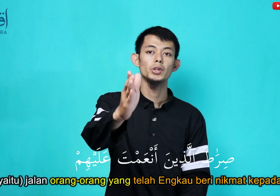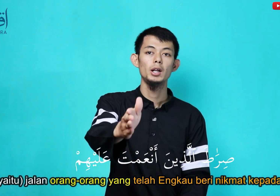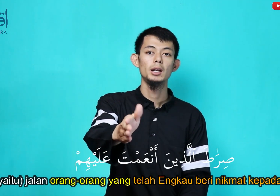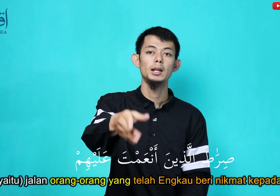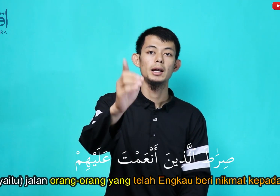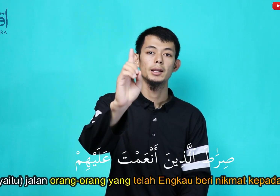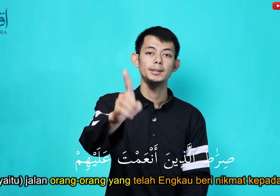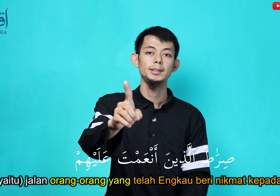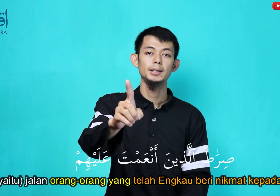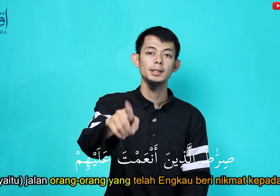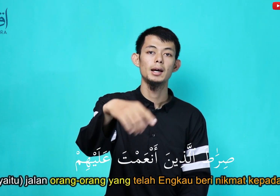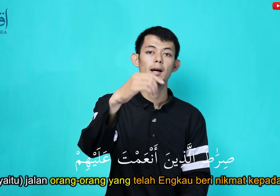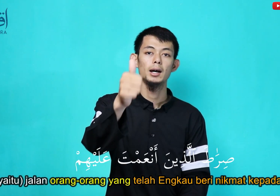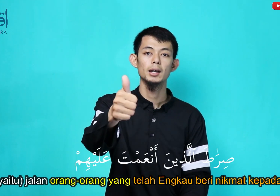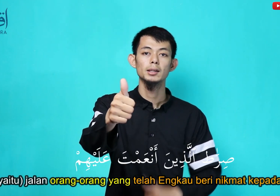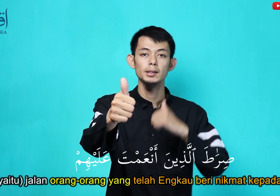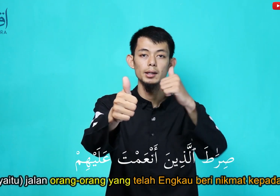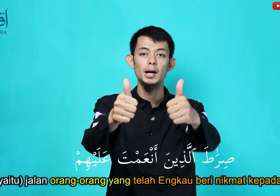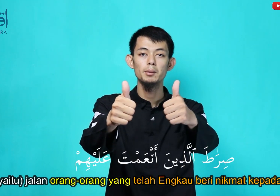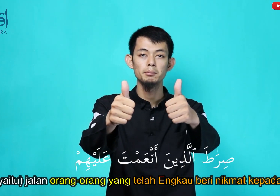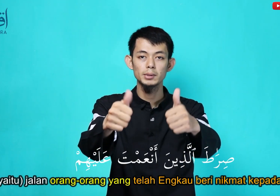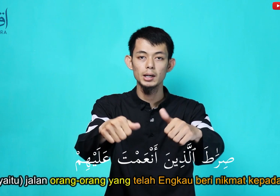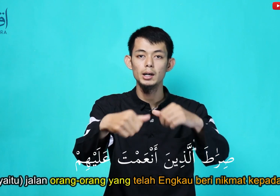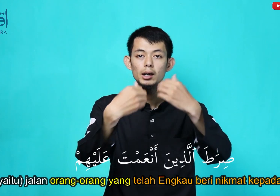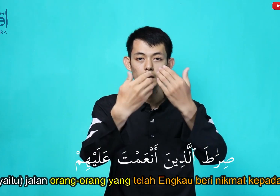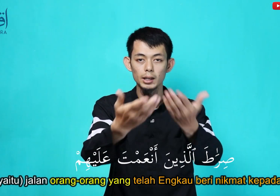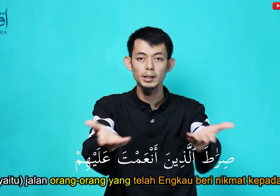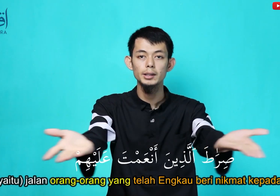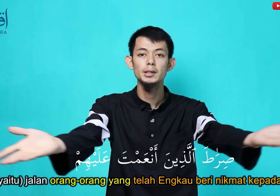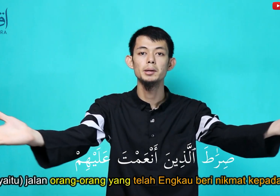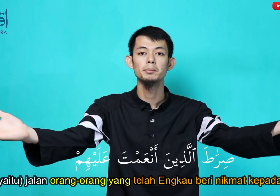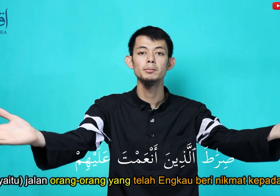Siratal ladzina an'amta 'alaihim